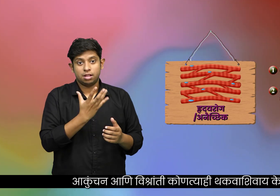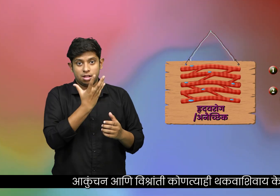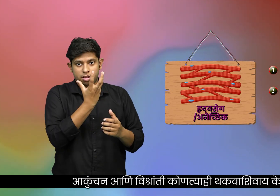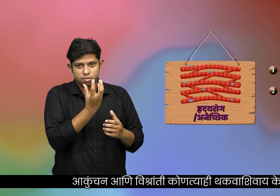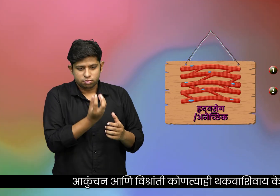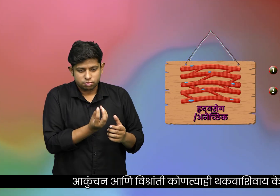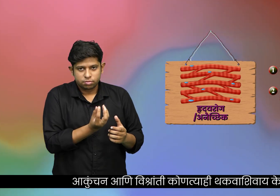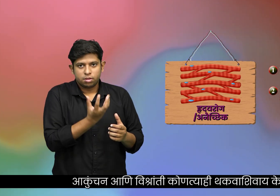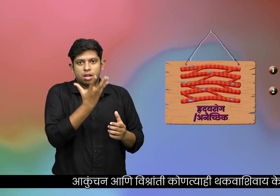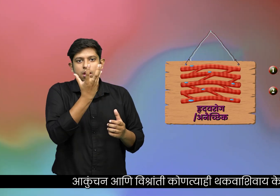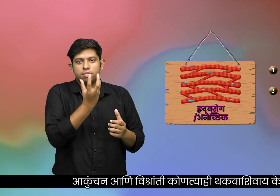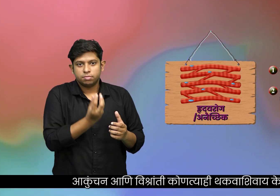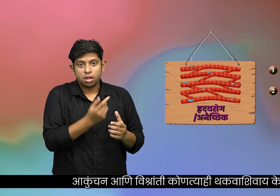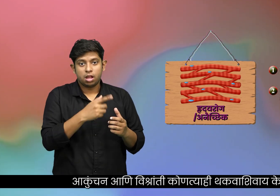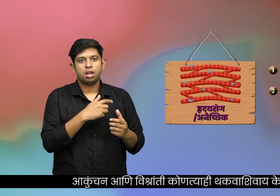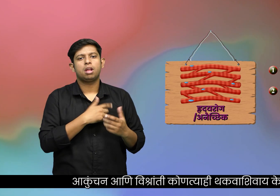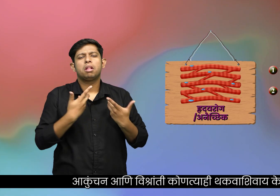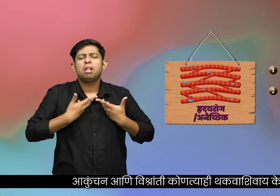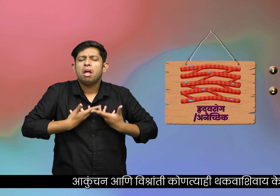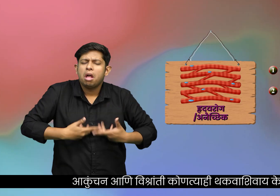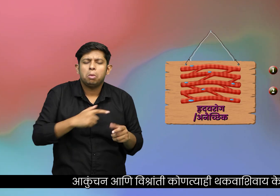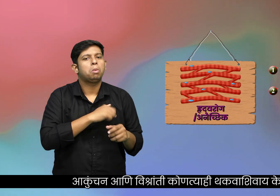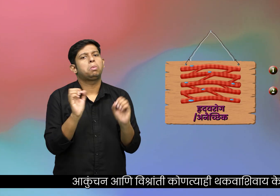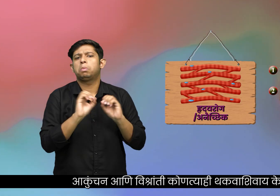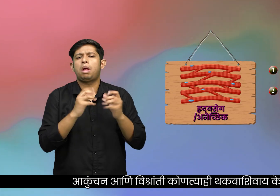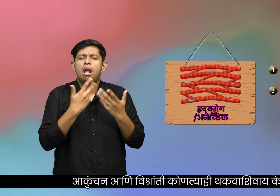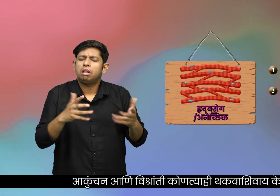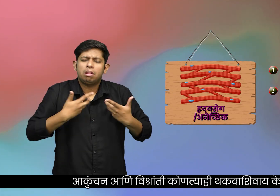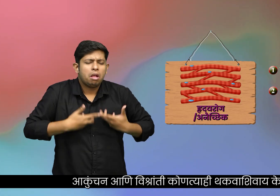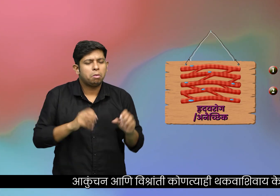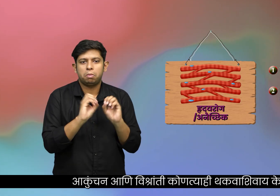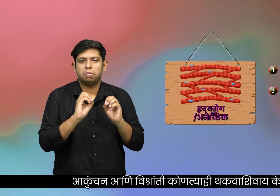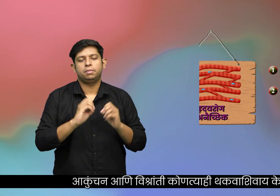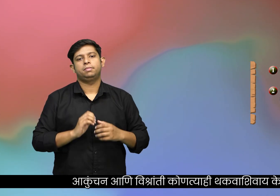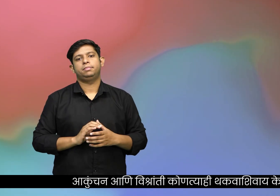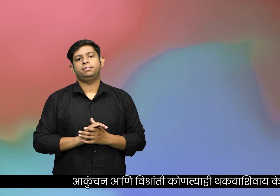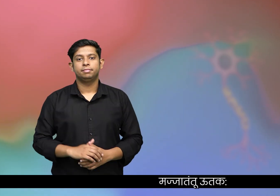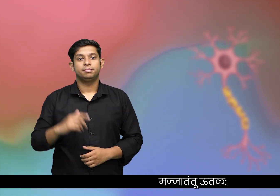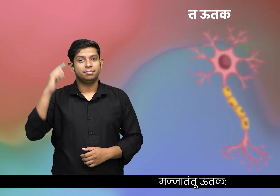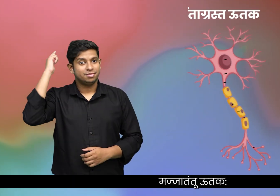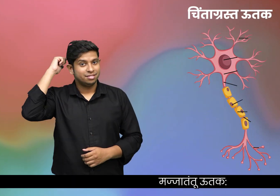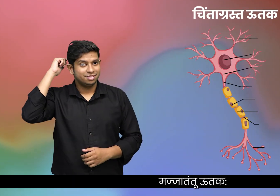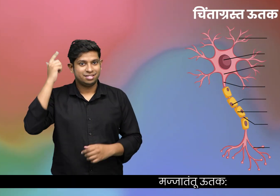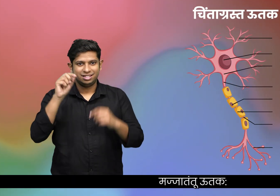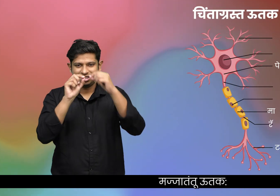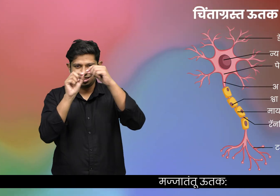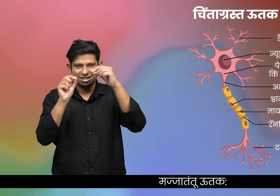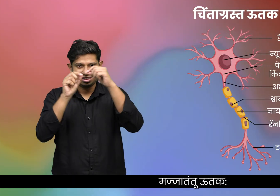दुसरा, आकुंचन आणि विश्रांती कोणत्याही थकवाशिवाय केली जाते. मज्जातंतू ऊतक.